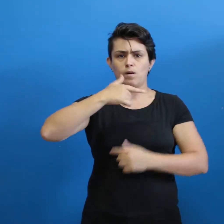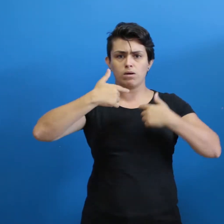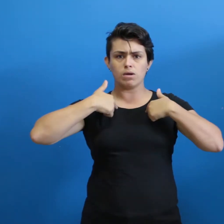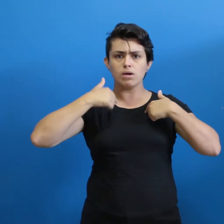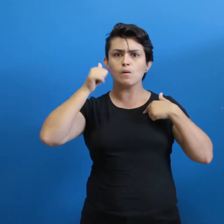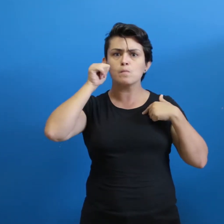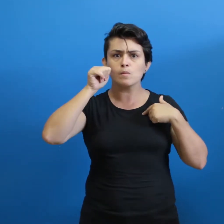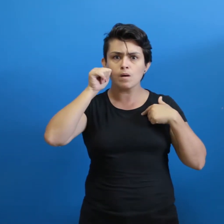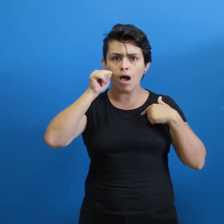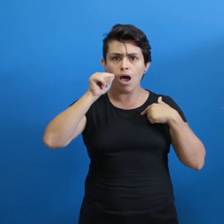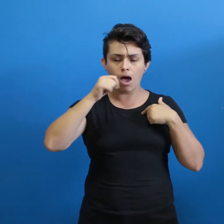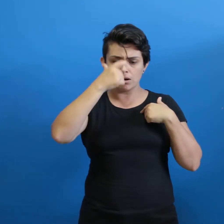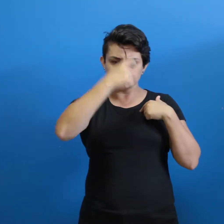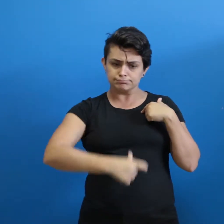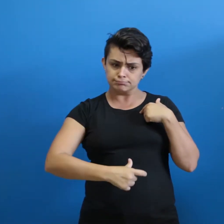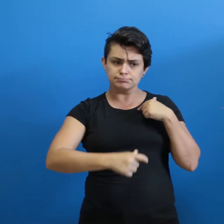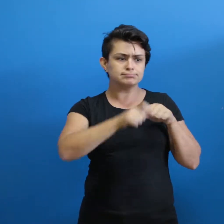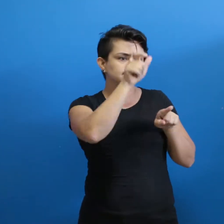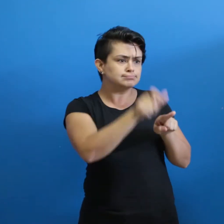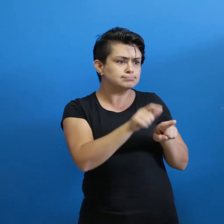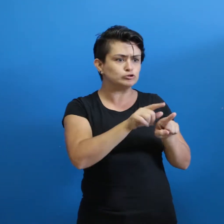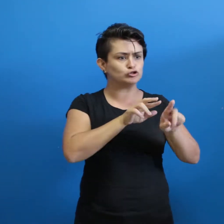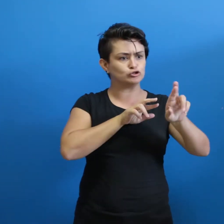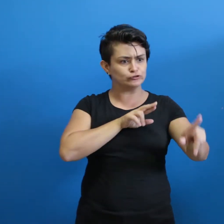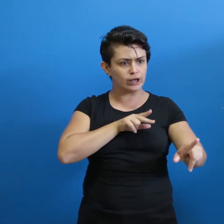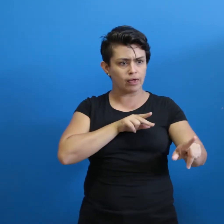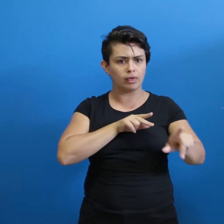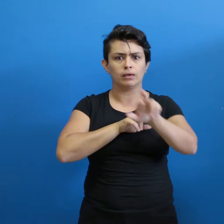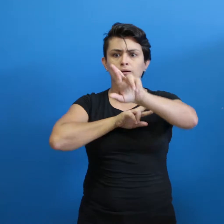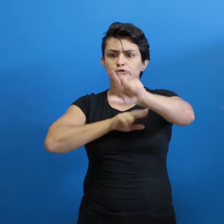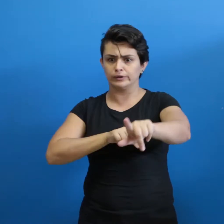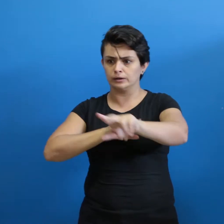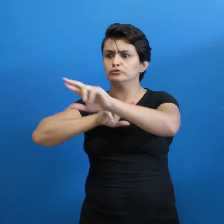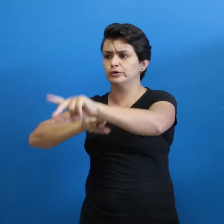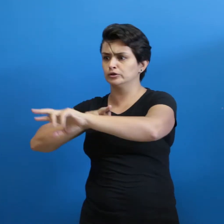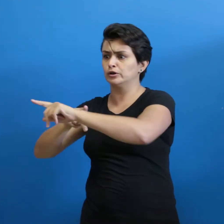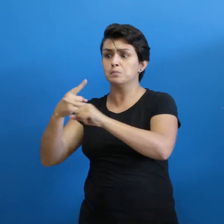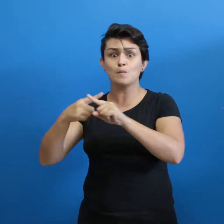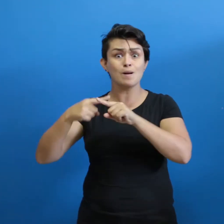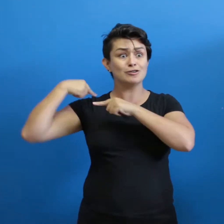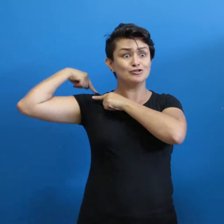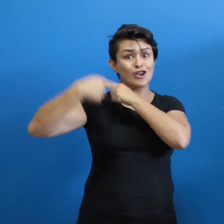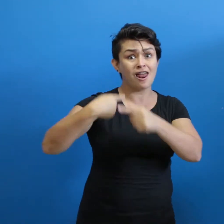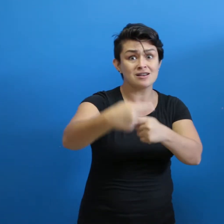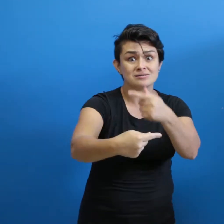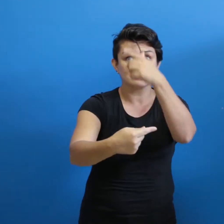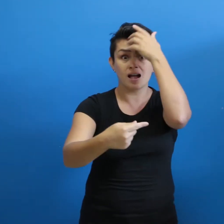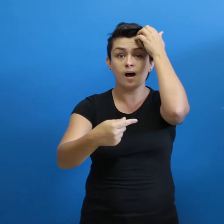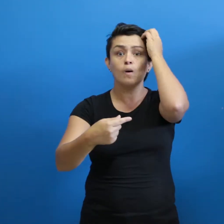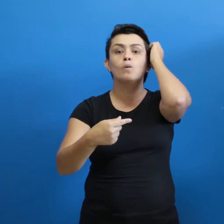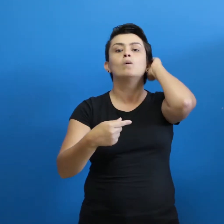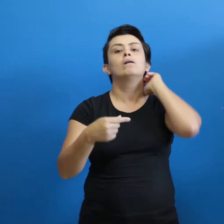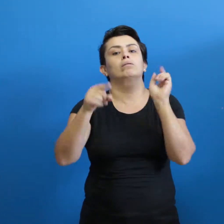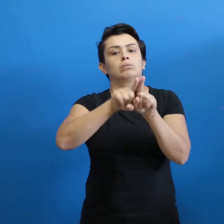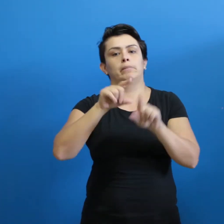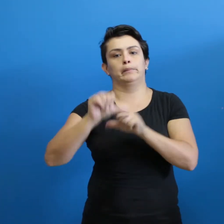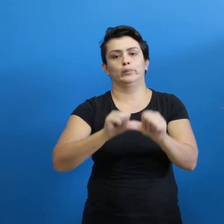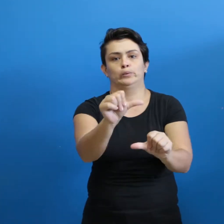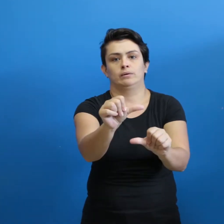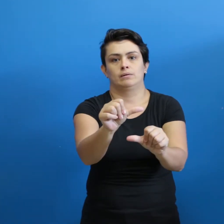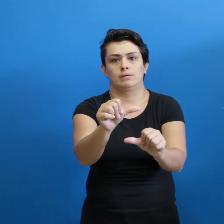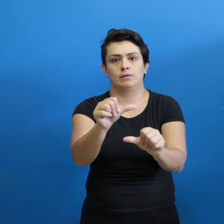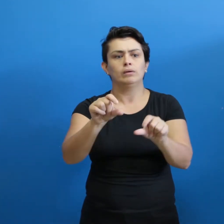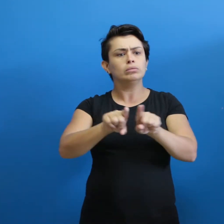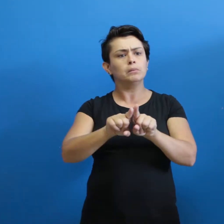porque a cada momento da nossa vida, questão geracional ela vai nos transformar, mas também os lugares sociais que a gente ocupa nos colocam de posição